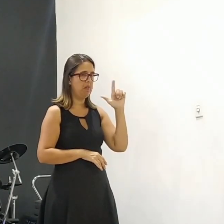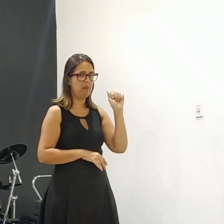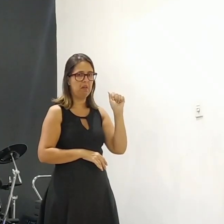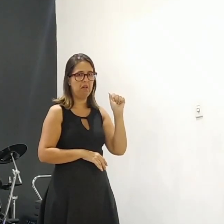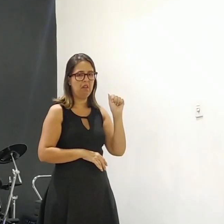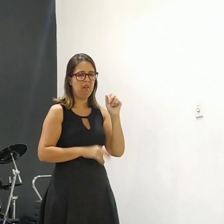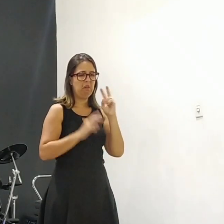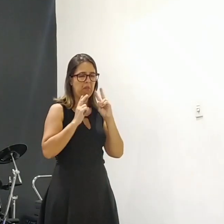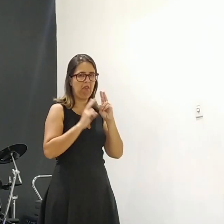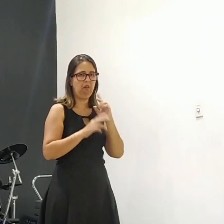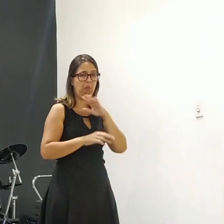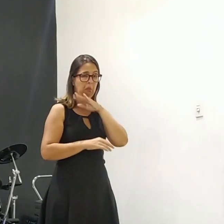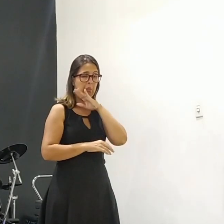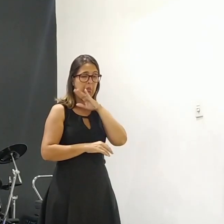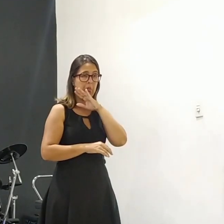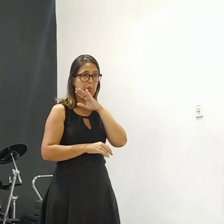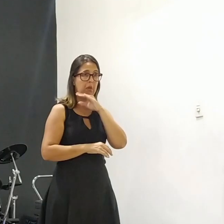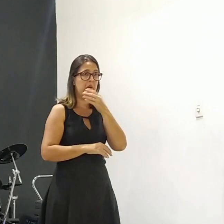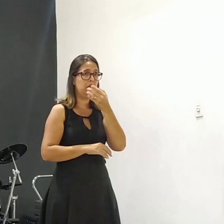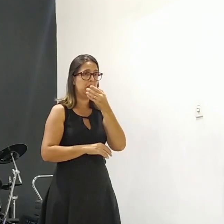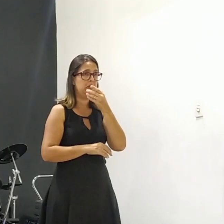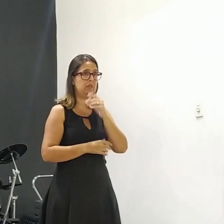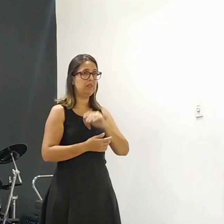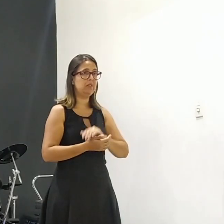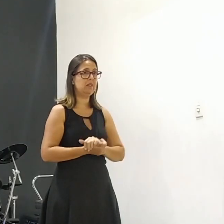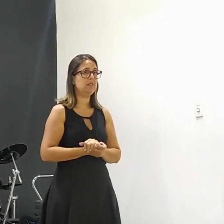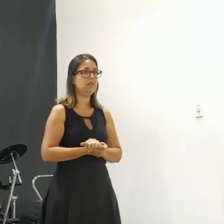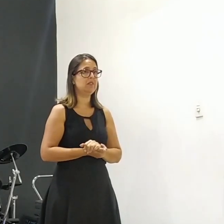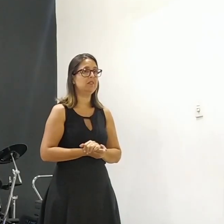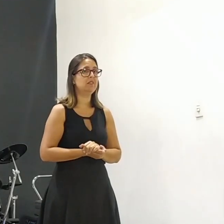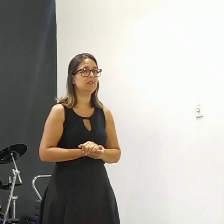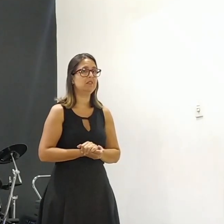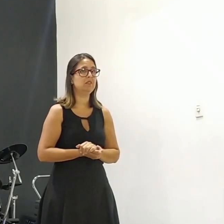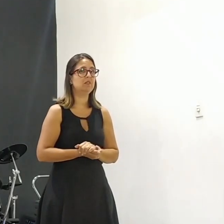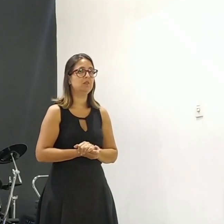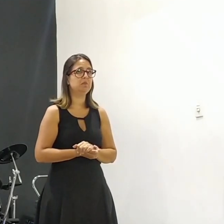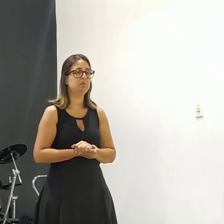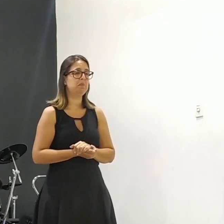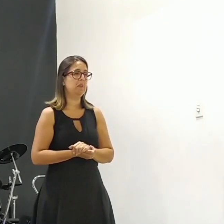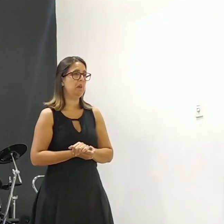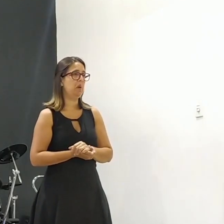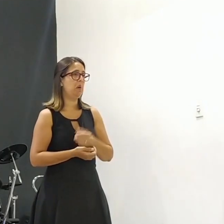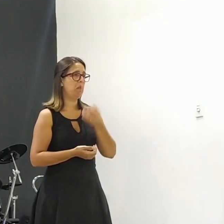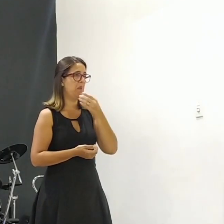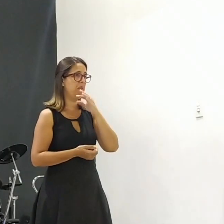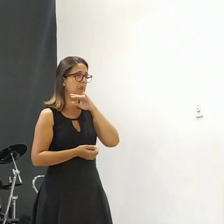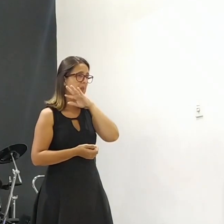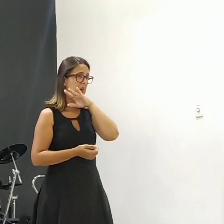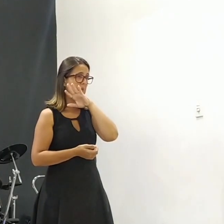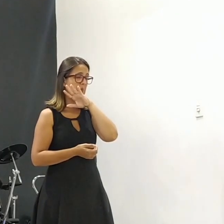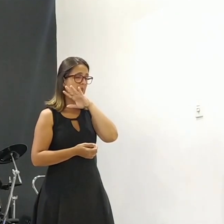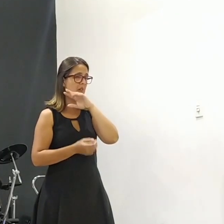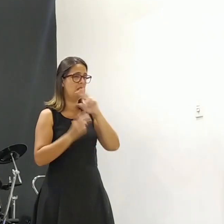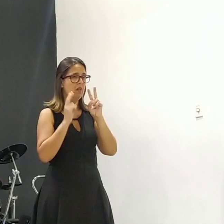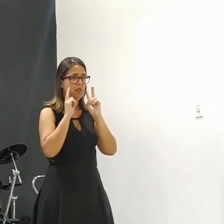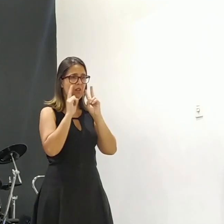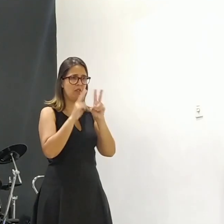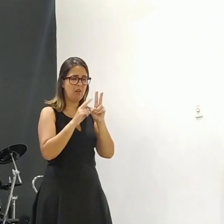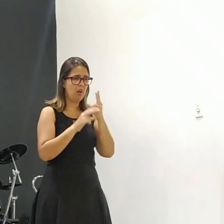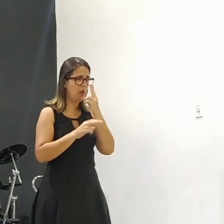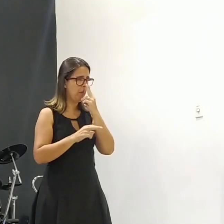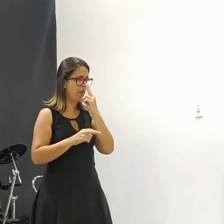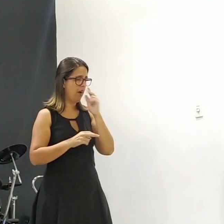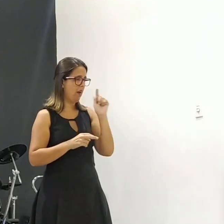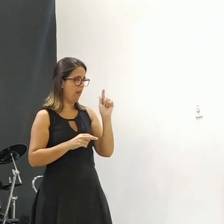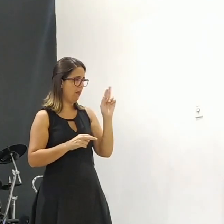fruta ruim. É fruta boa? É um negócio ruim. Mas tu olha para essa graviola, tu